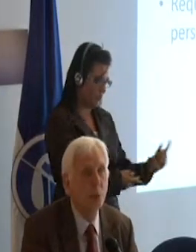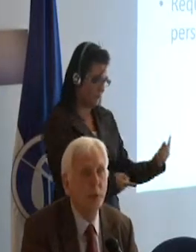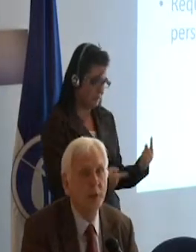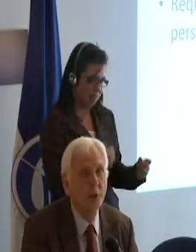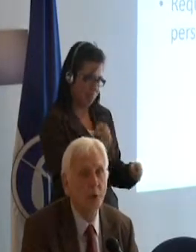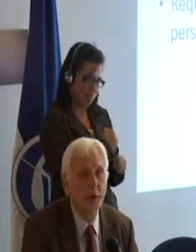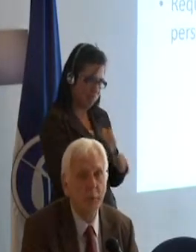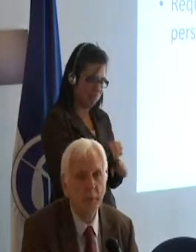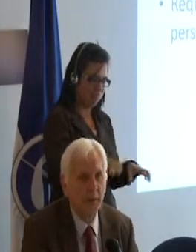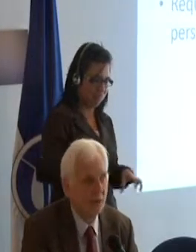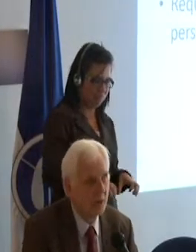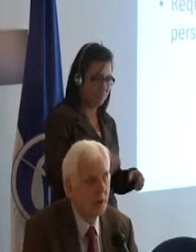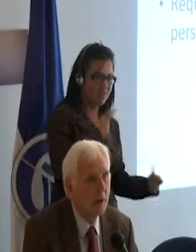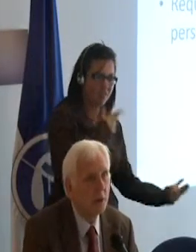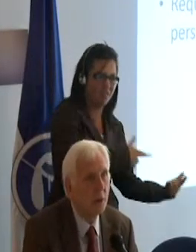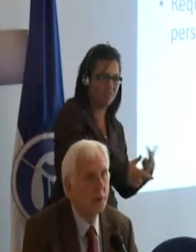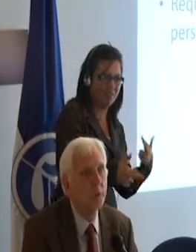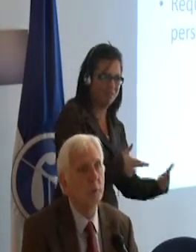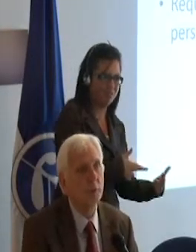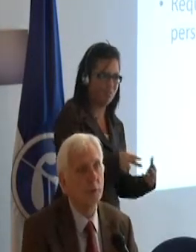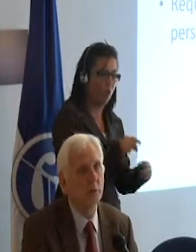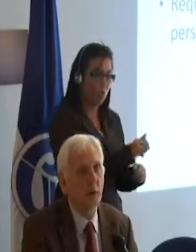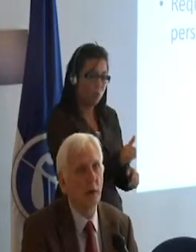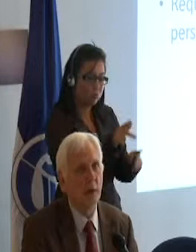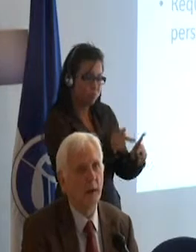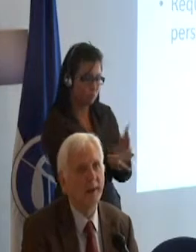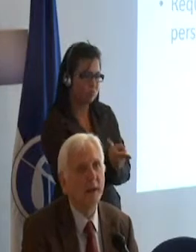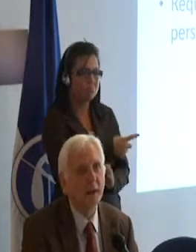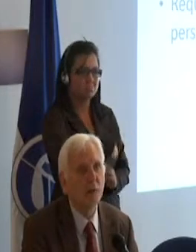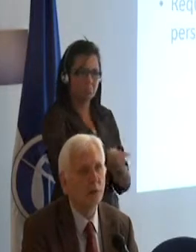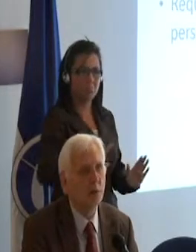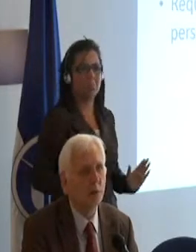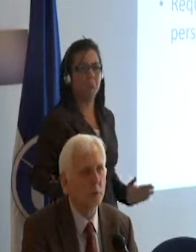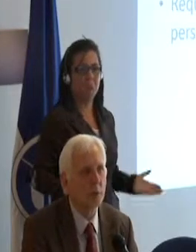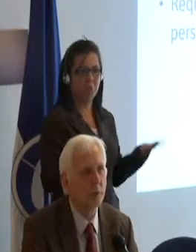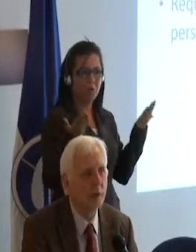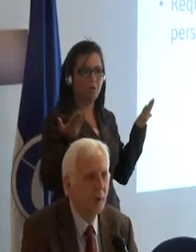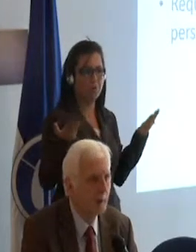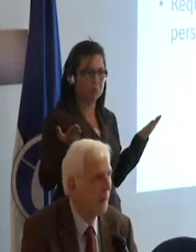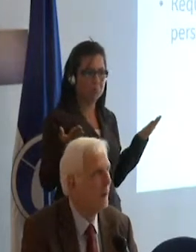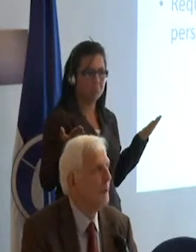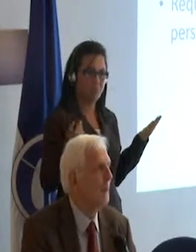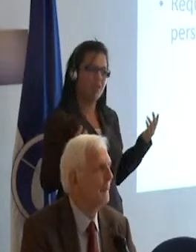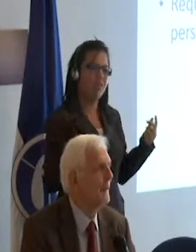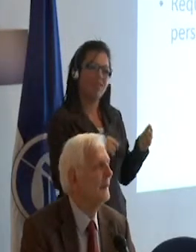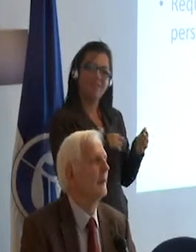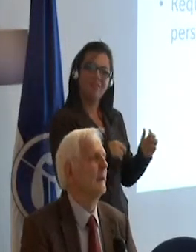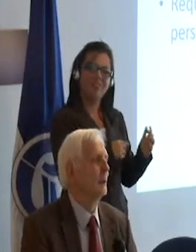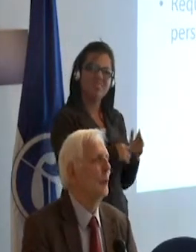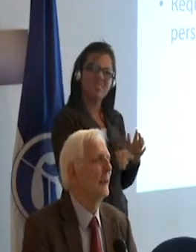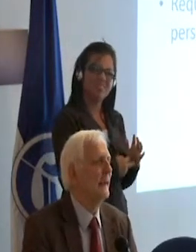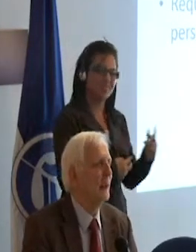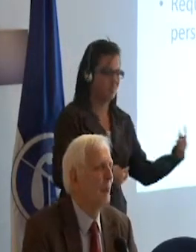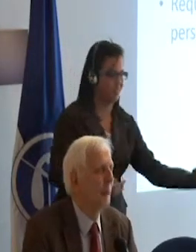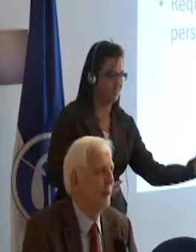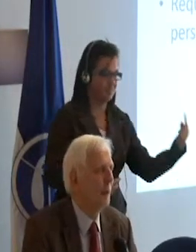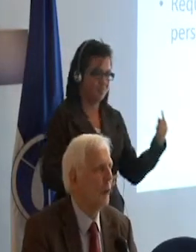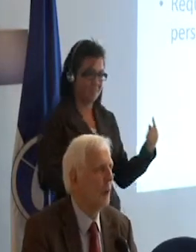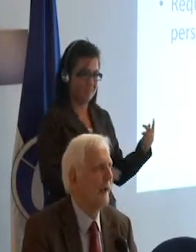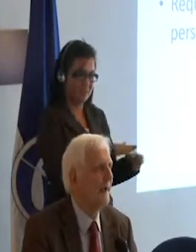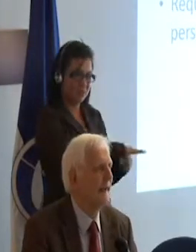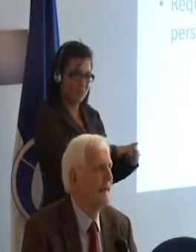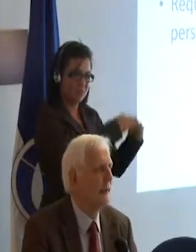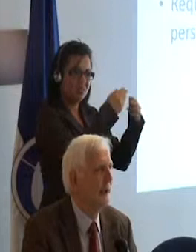los alumnos mejoraron mucho. Es decir, que el hecho de recibir un alumno en situación de discapacidad le